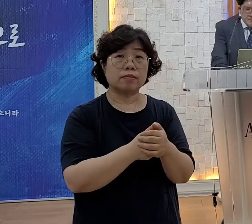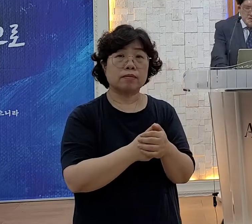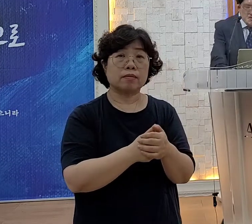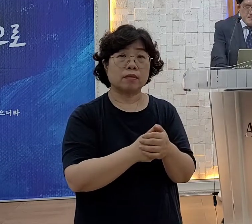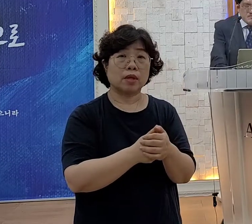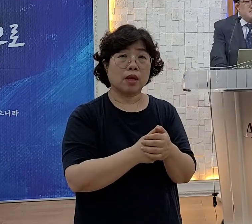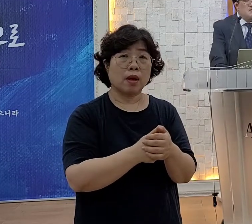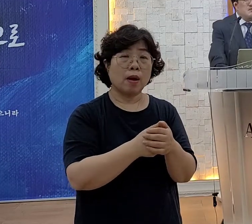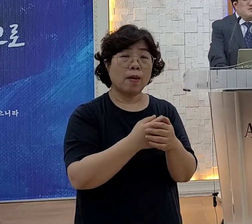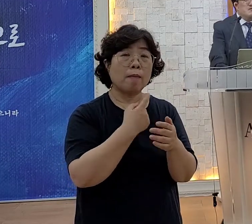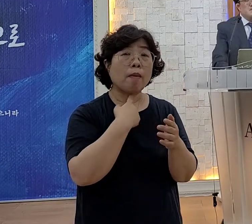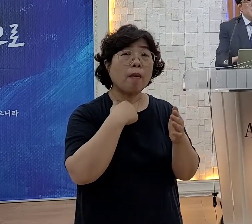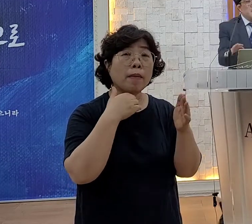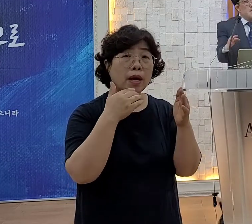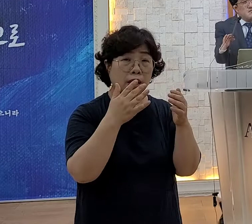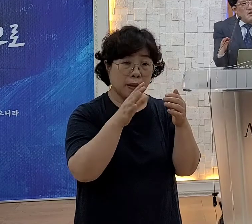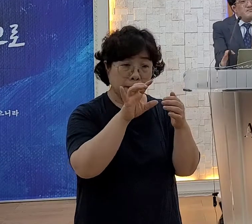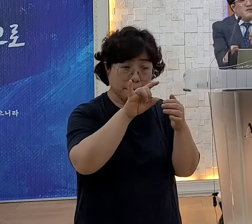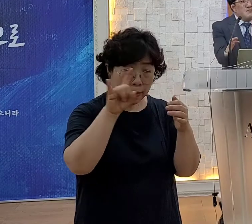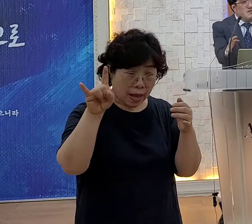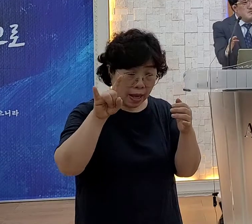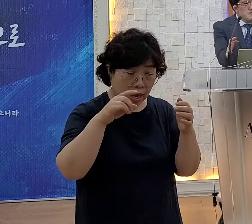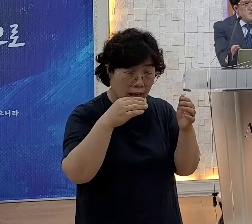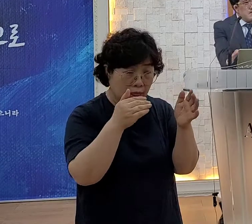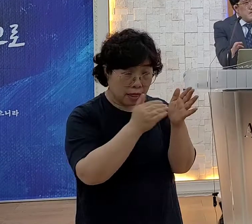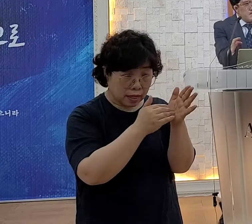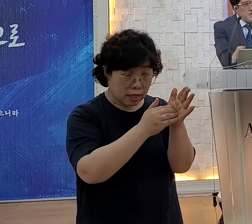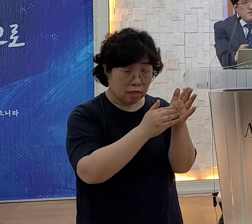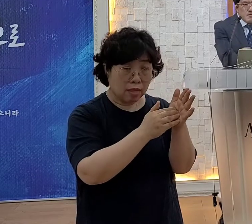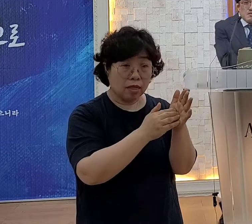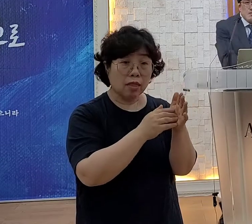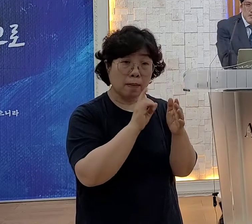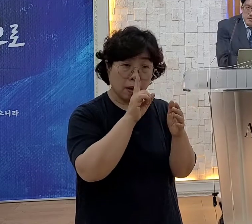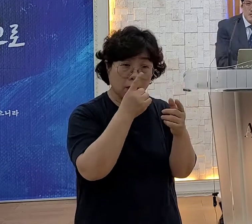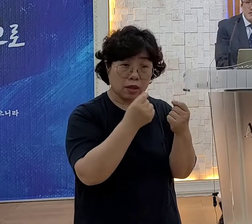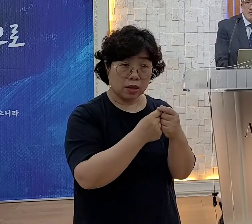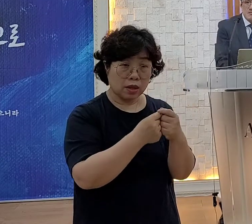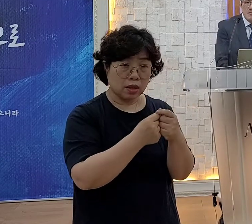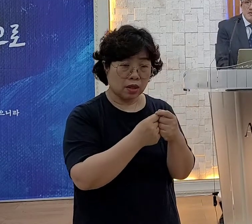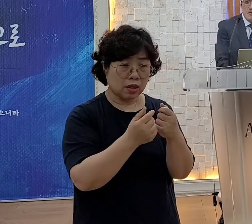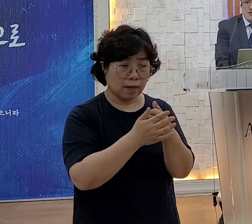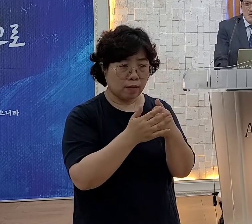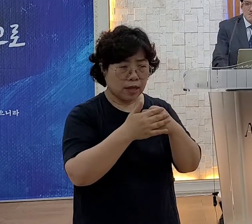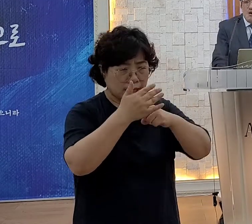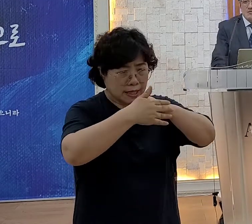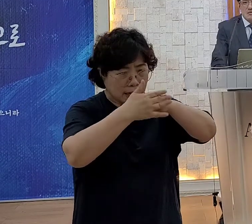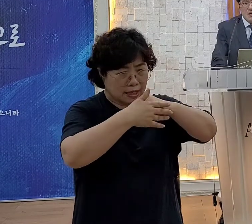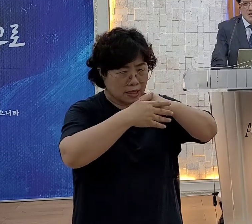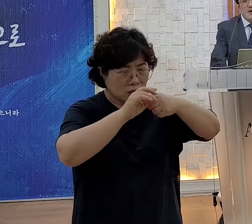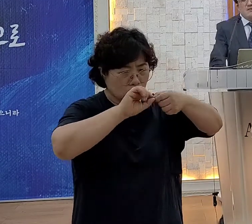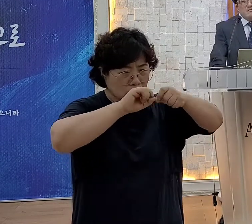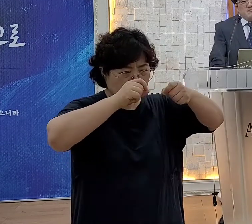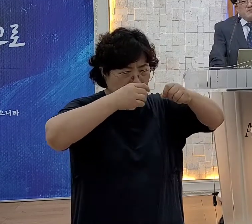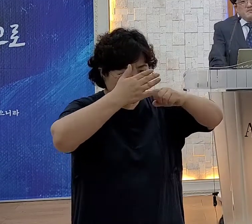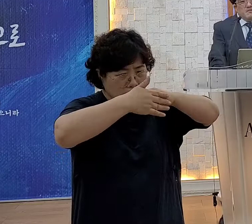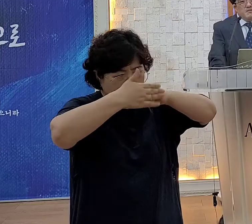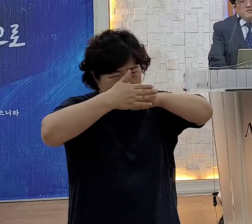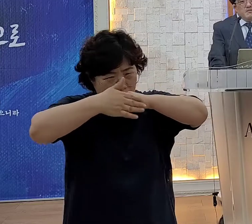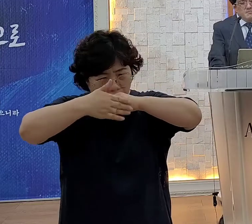말이냐면 마치 스냅 사진을 착착착착착 찍은 거죠. 그런 과거 시제다 이